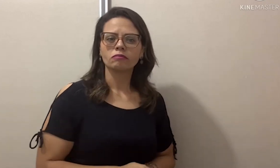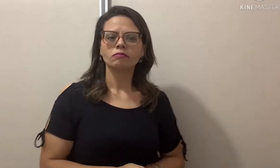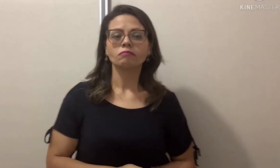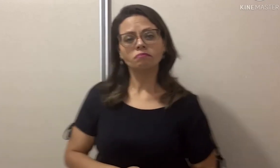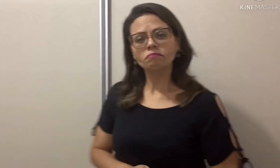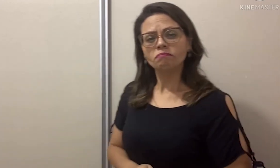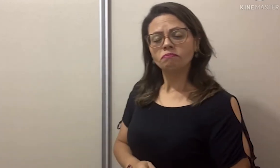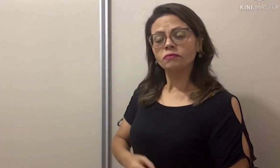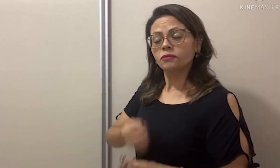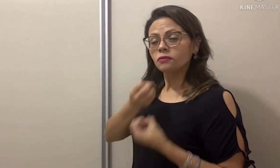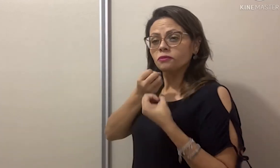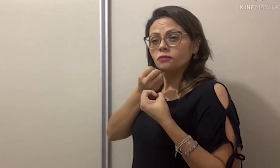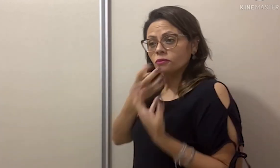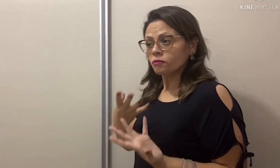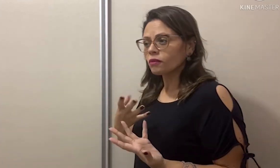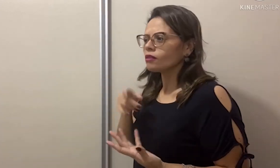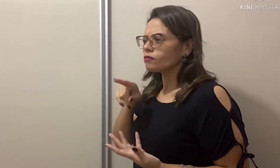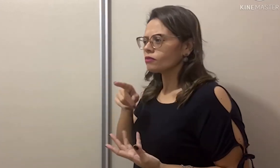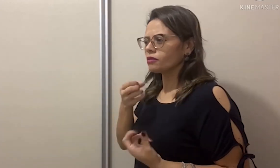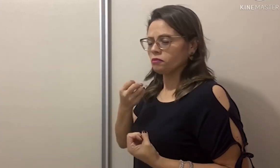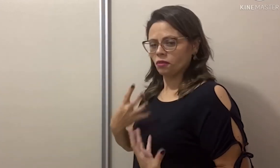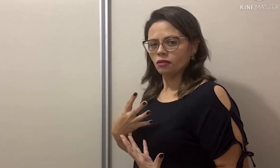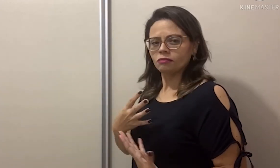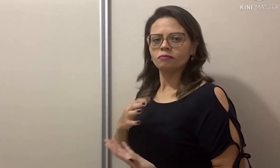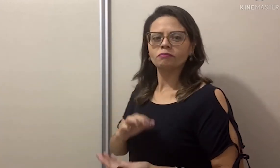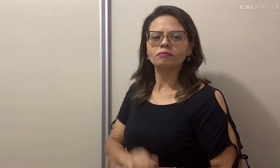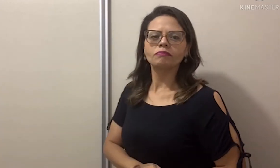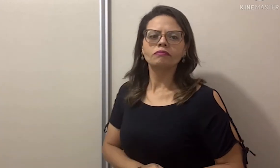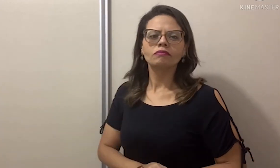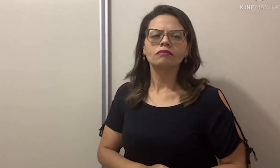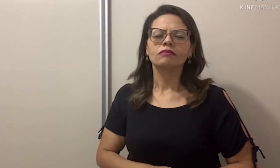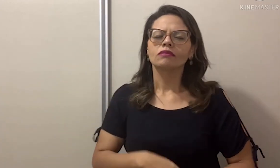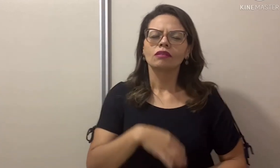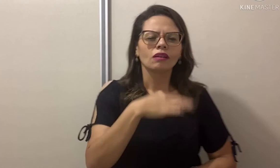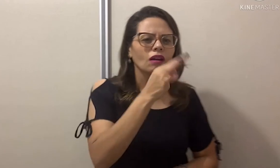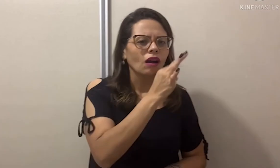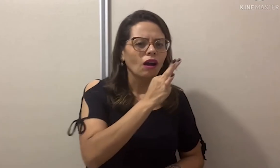Oi, tudo bem? Oh, tudo bem, e você, tá bem?